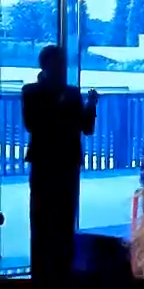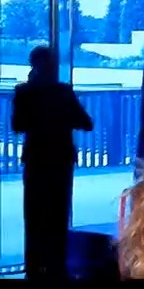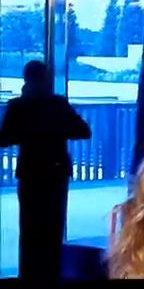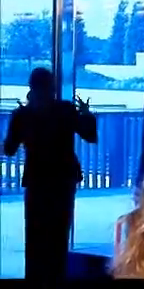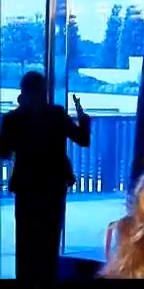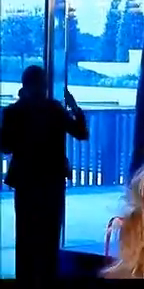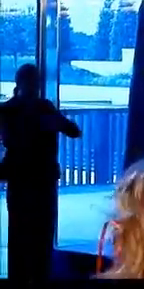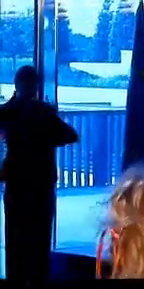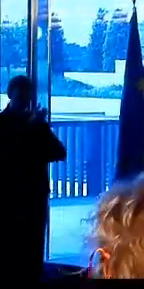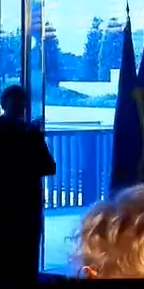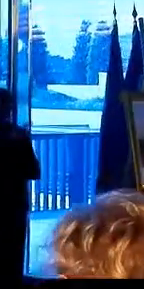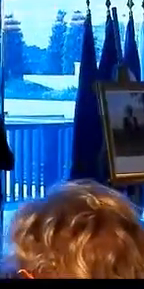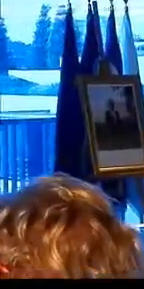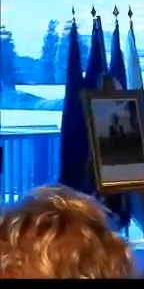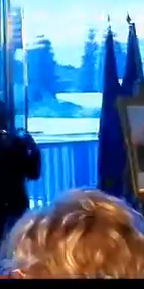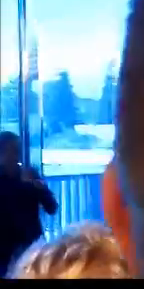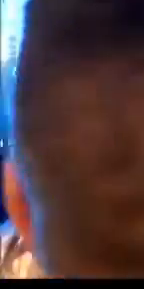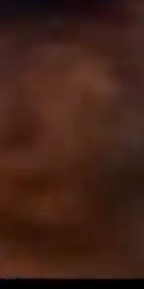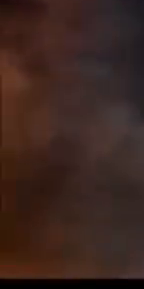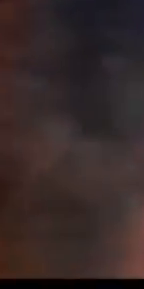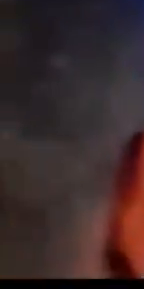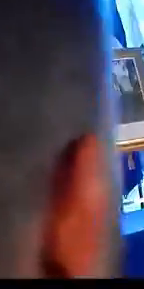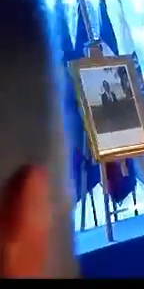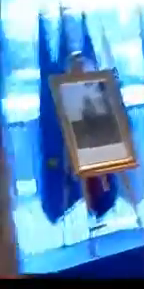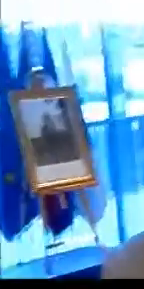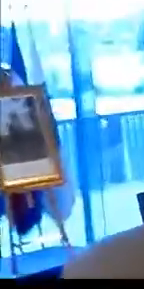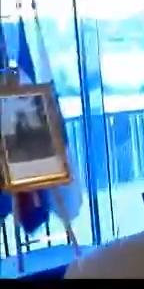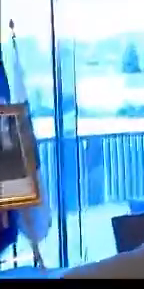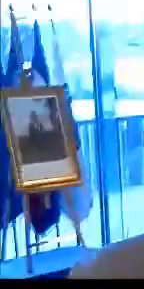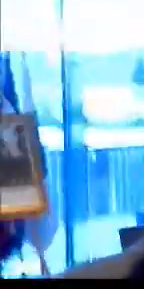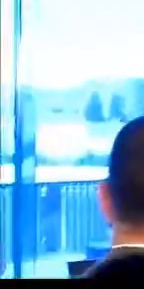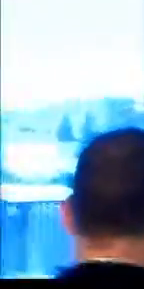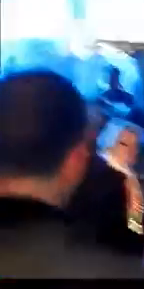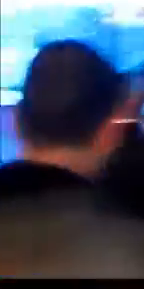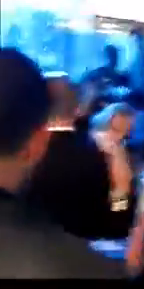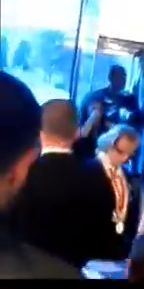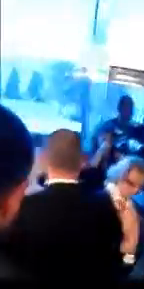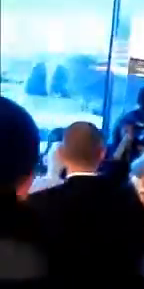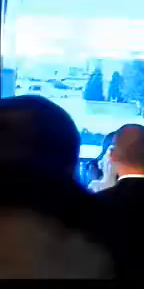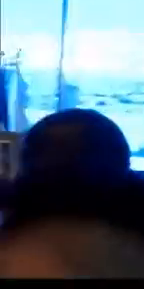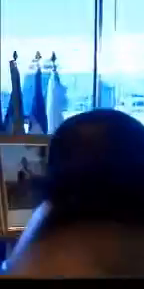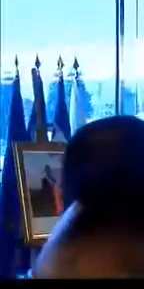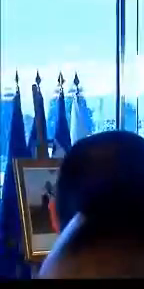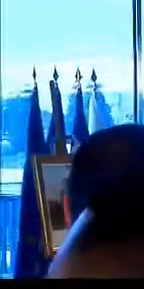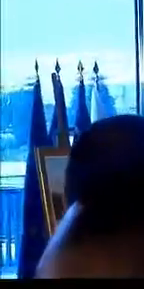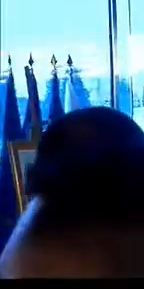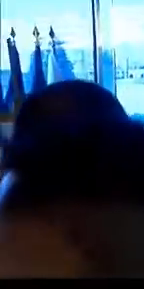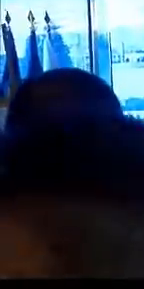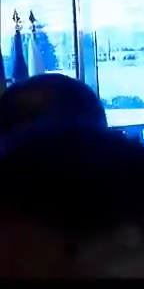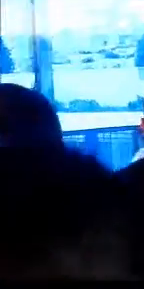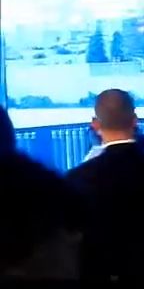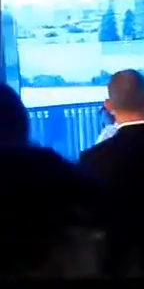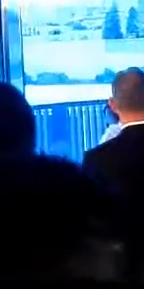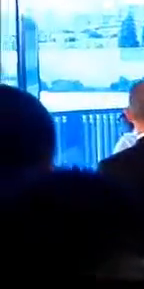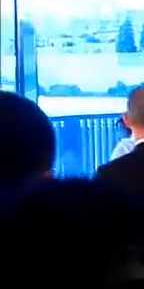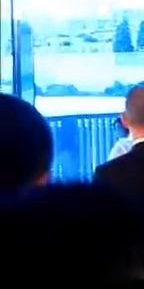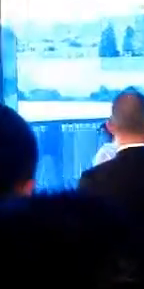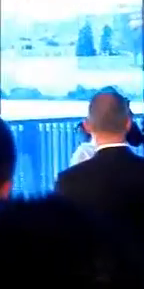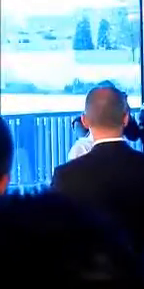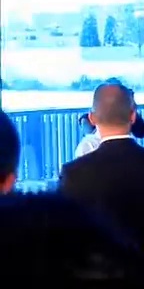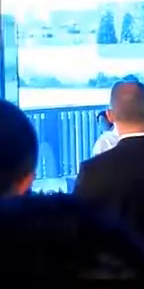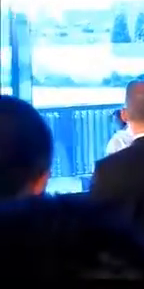le protéger dans sa sécurité, sa santé et sa moralité, pour assurer son éducation et permettre